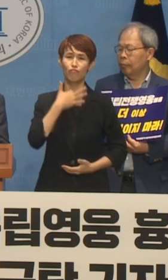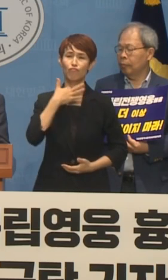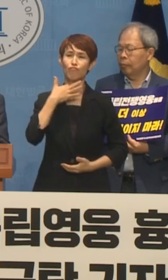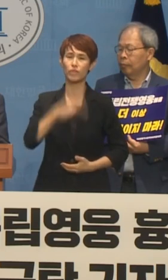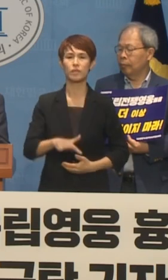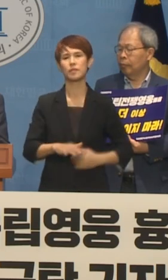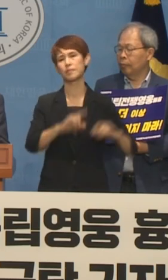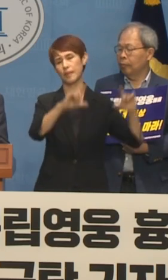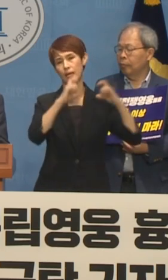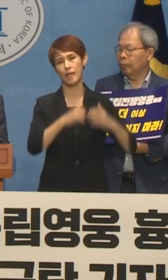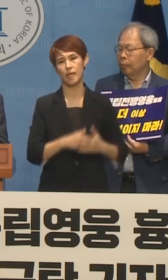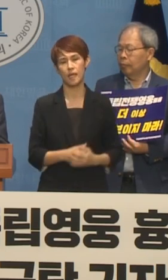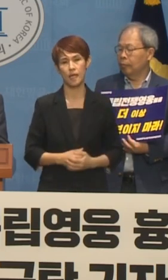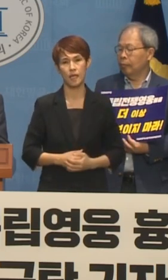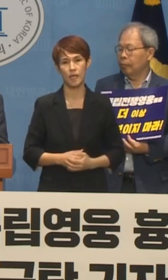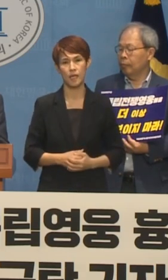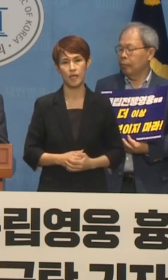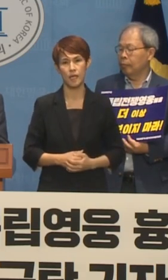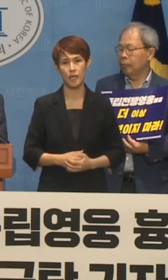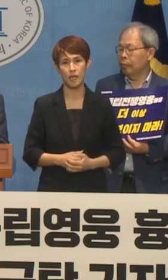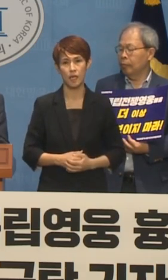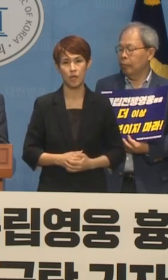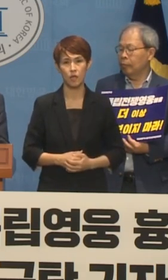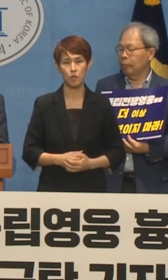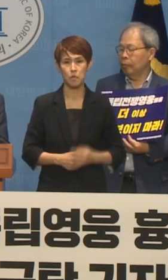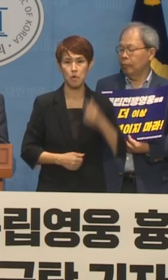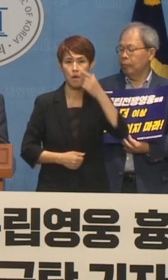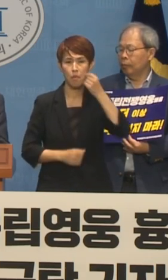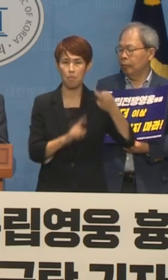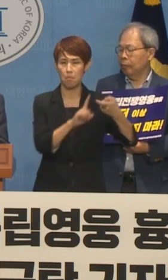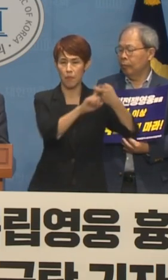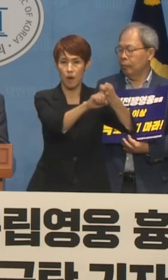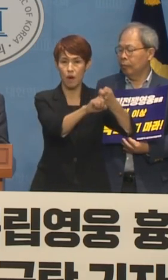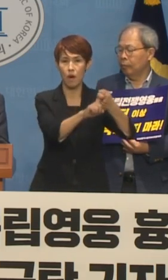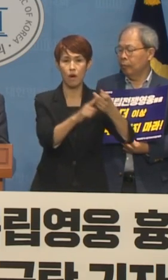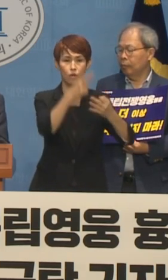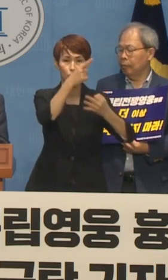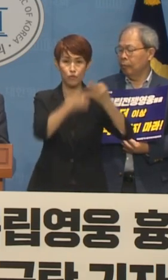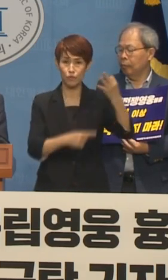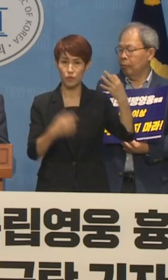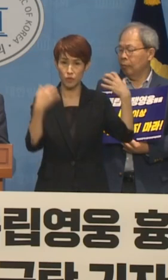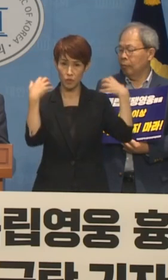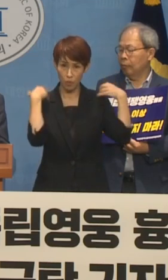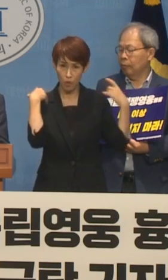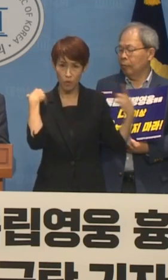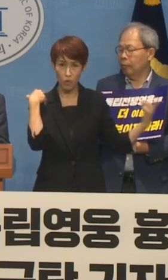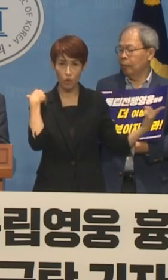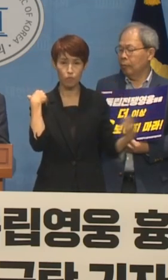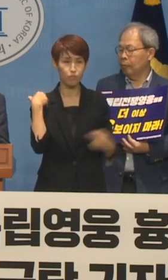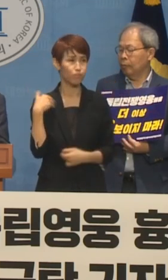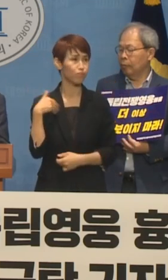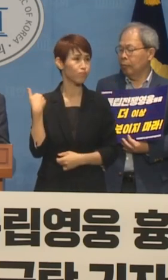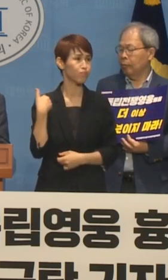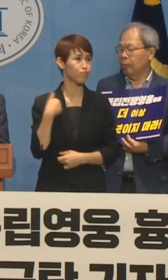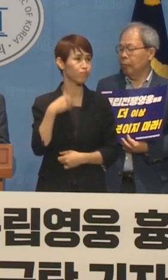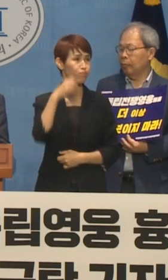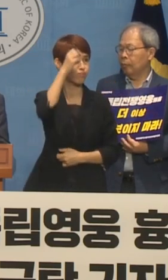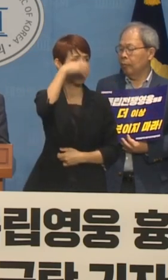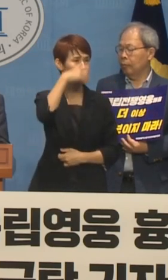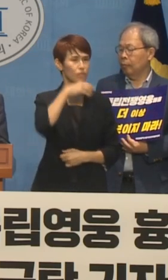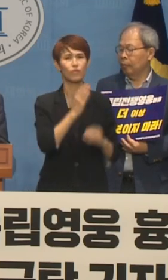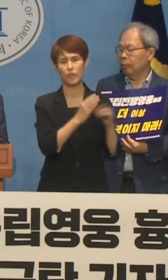있습니다. 거기에 덩달아 친일적인 윤 정권도 모르쇠로 일관하고